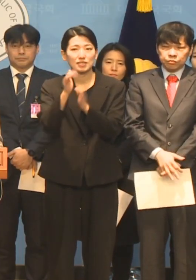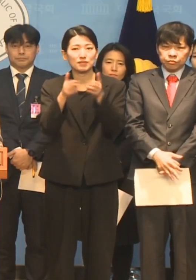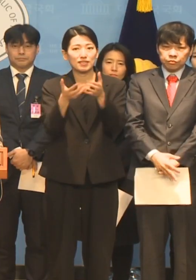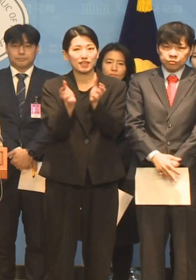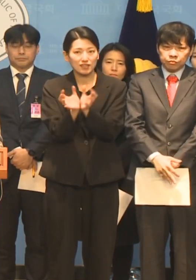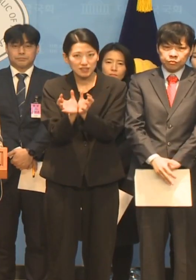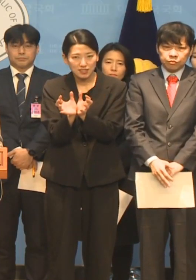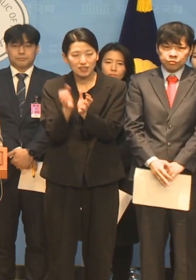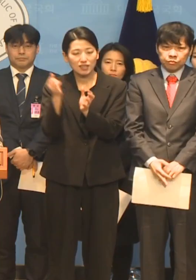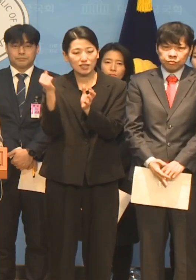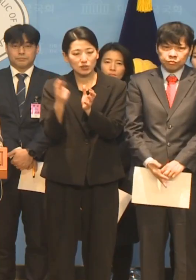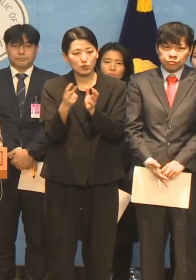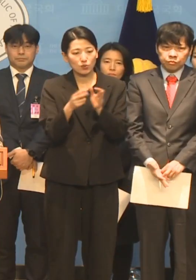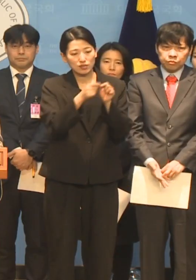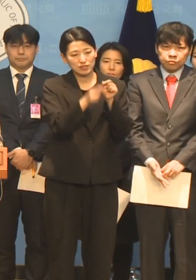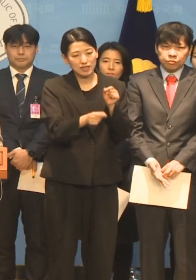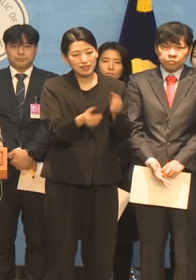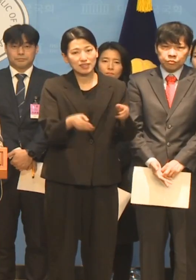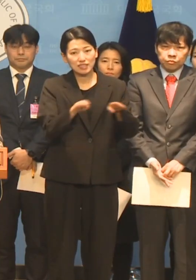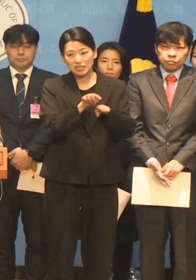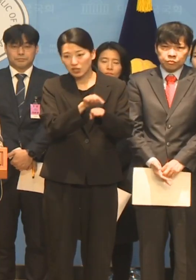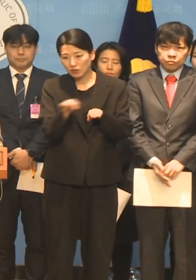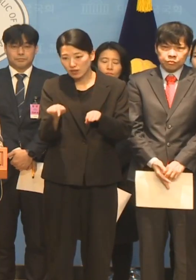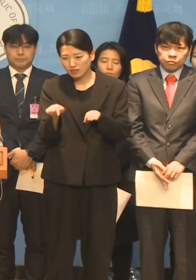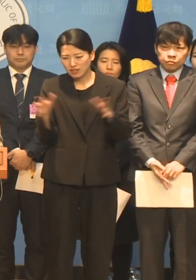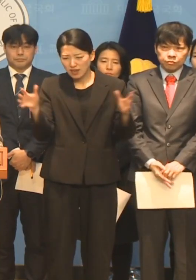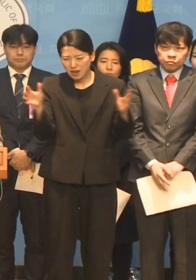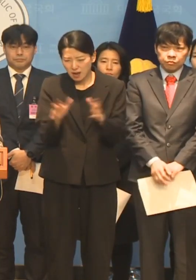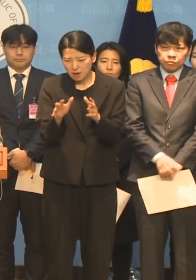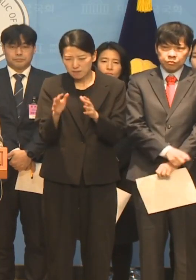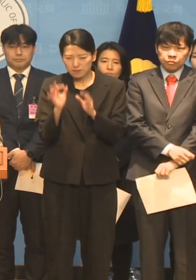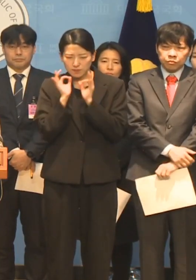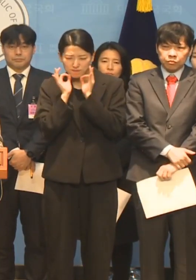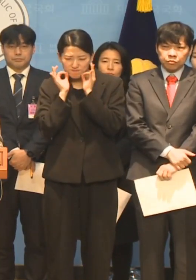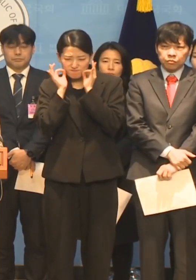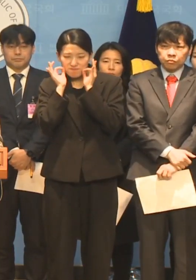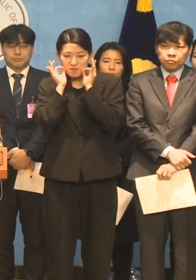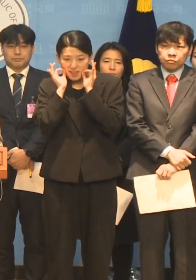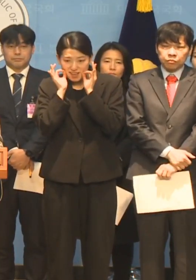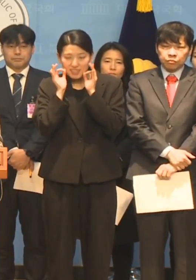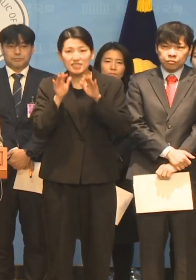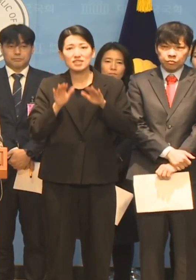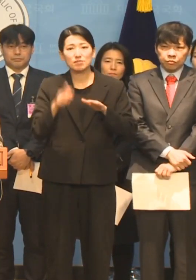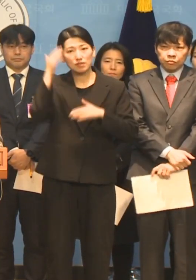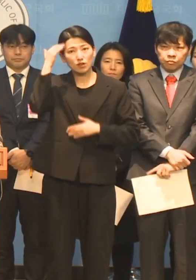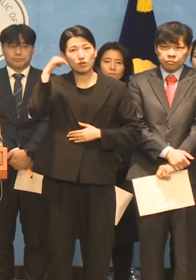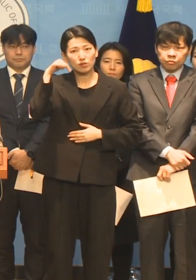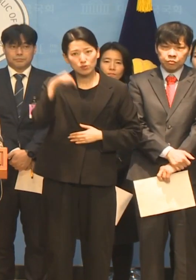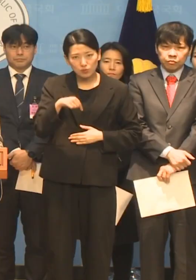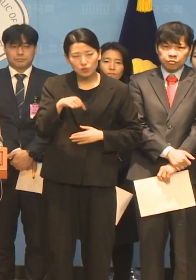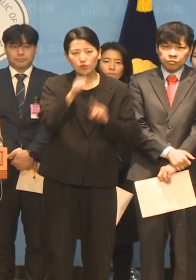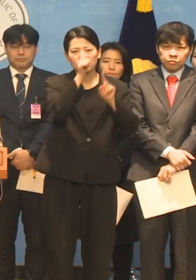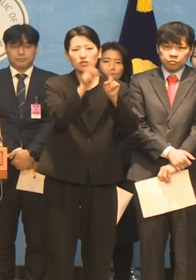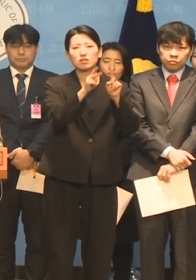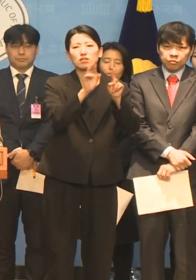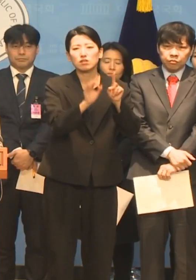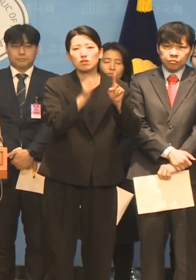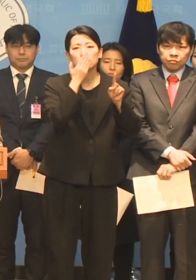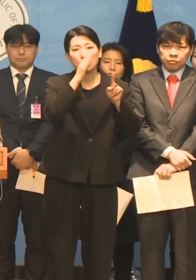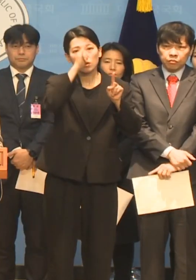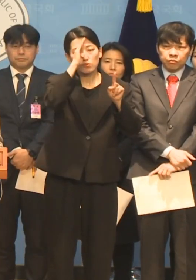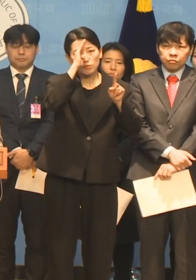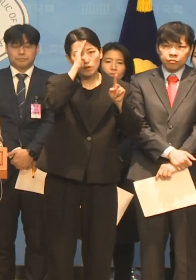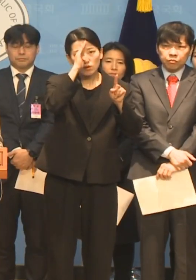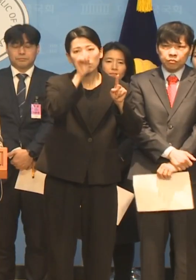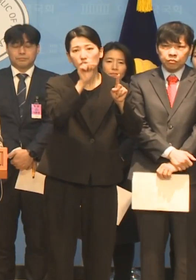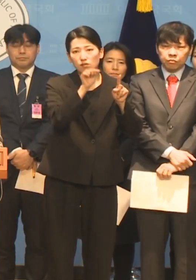전문 산하 기관 등의 노력을 통해 일형 당뇨병 장애 인정이 학문적, 논리적